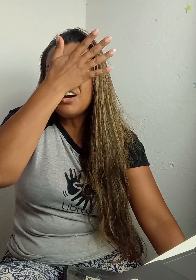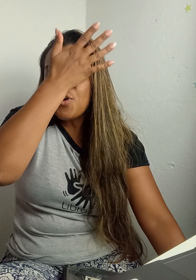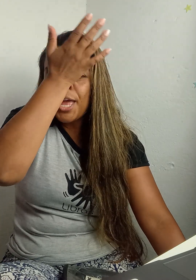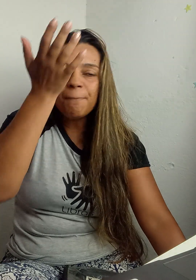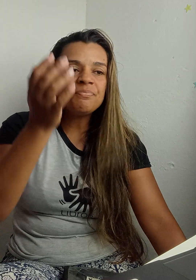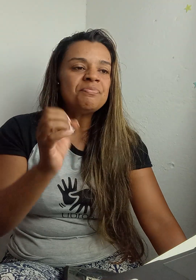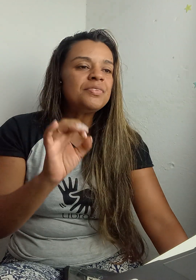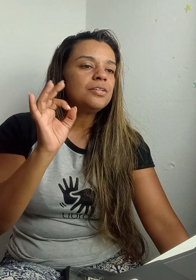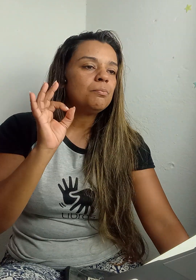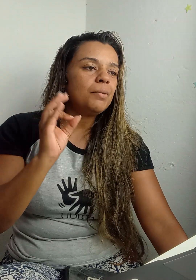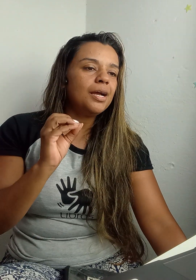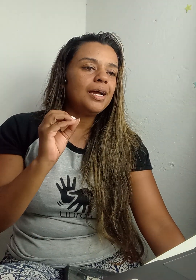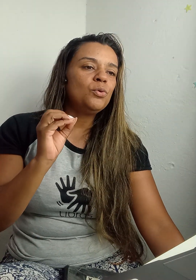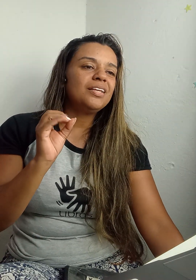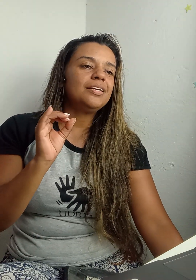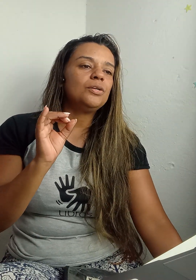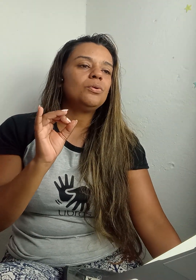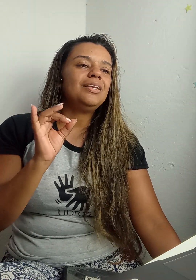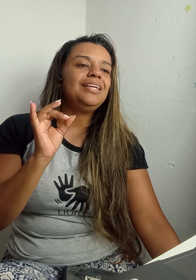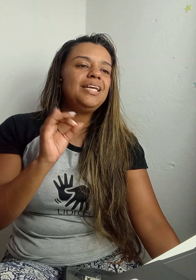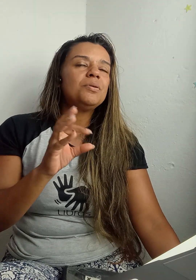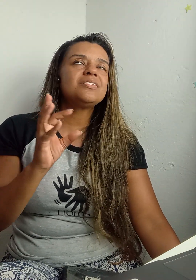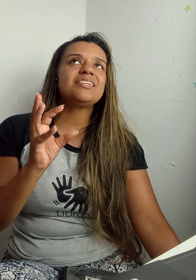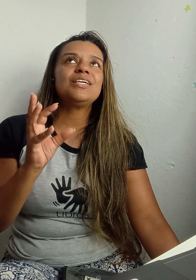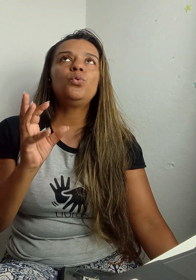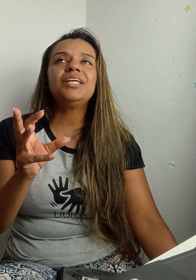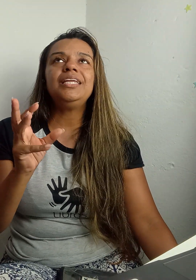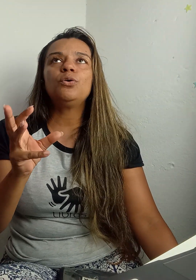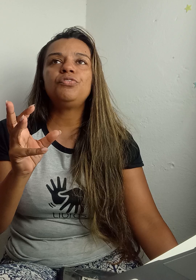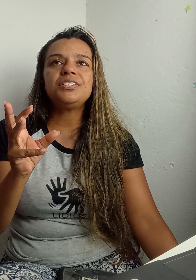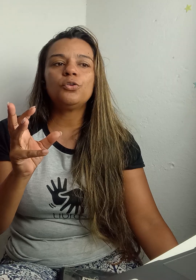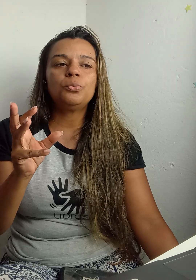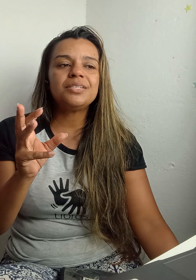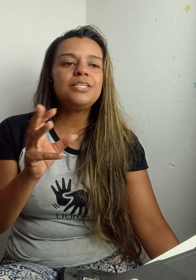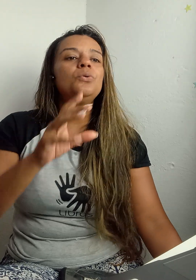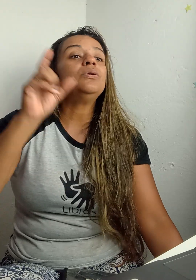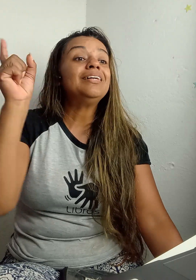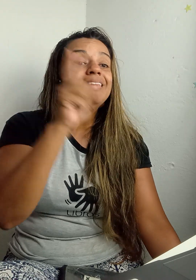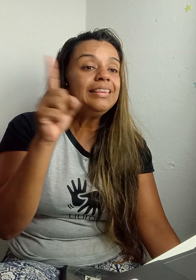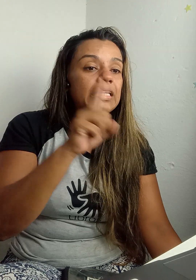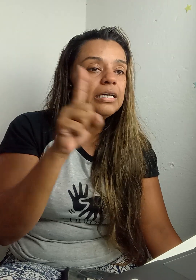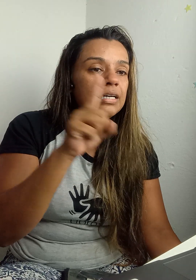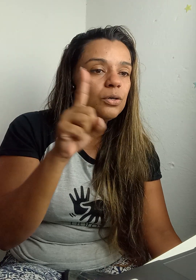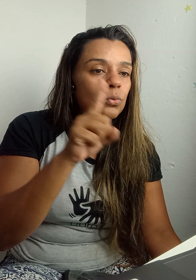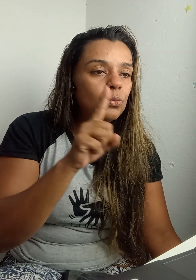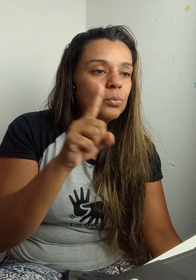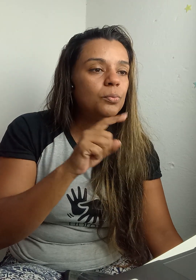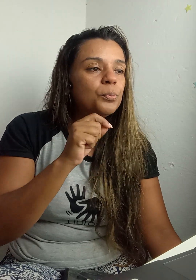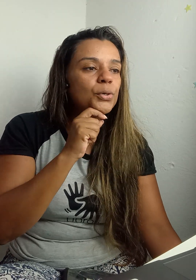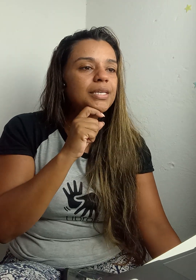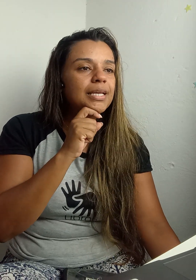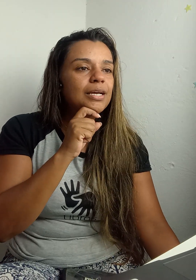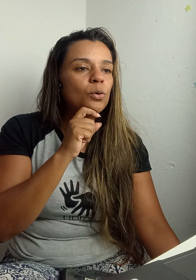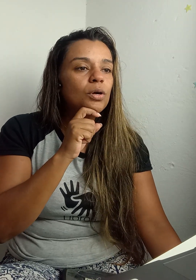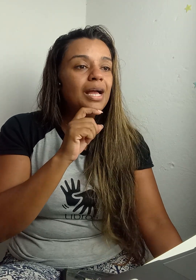Não é. Marca aí no caderno. Libras é a segunda língua oficial do Brasil? Não. Por que não?